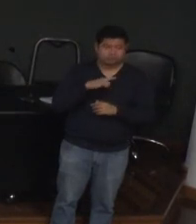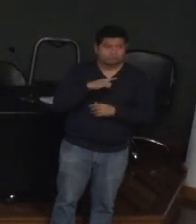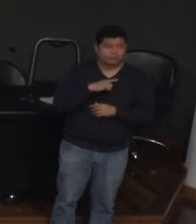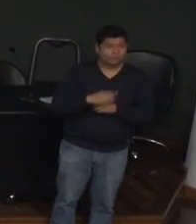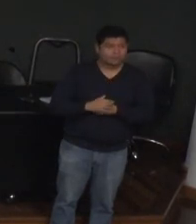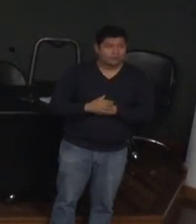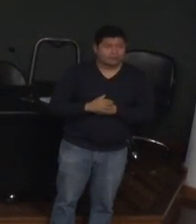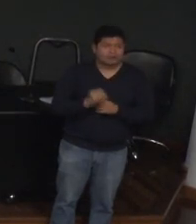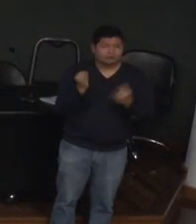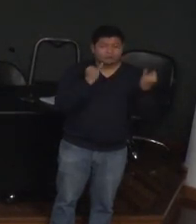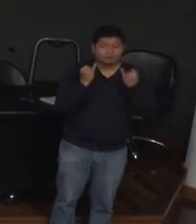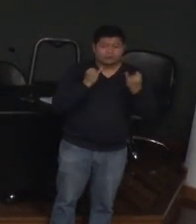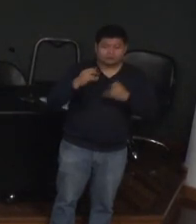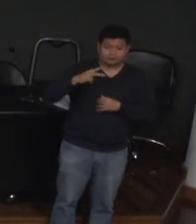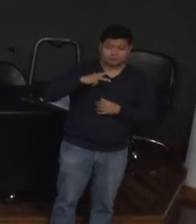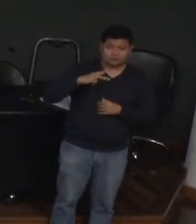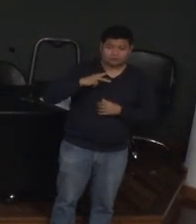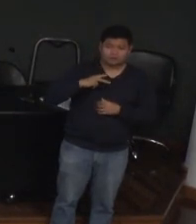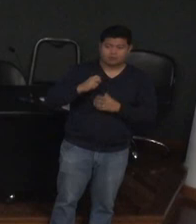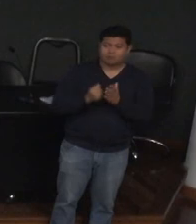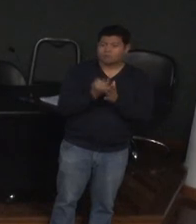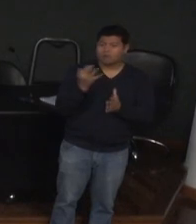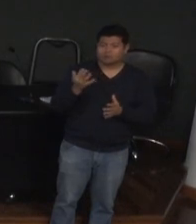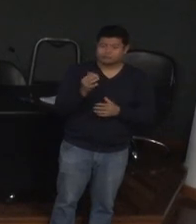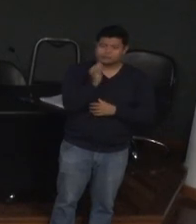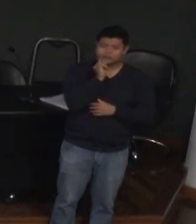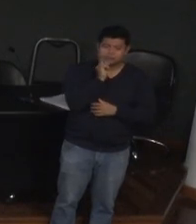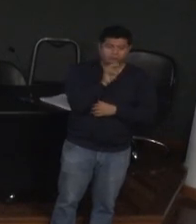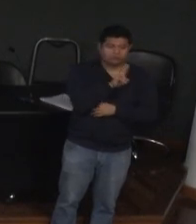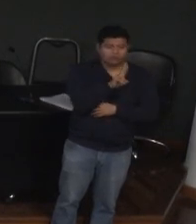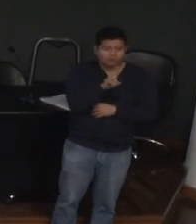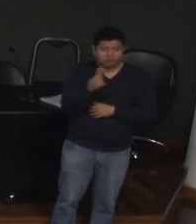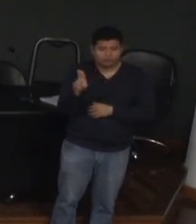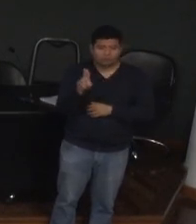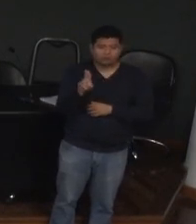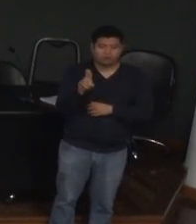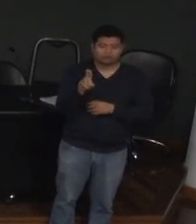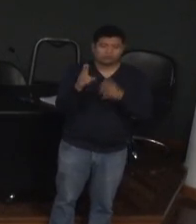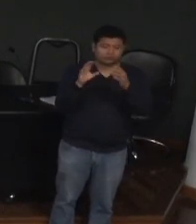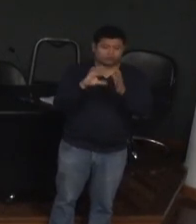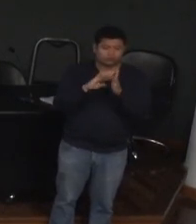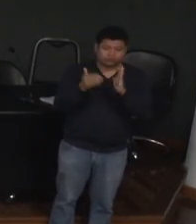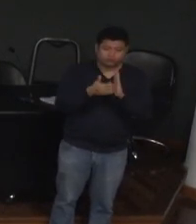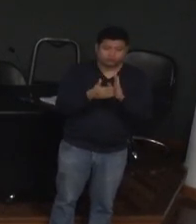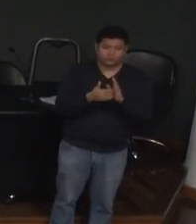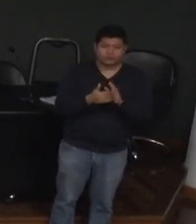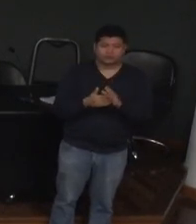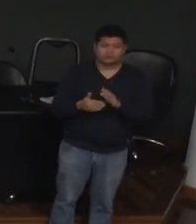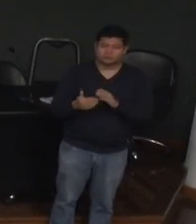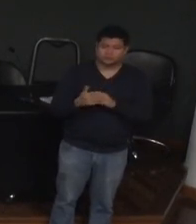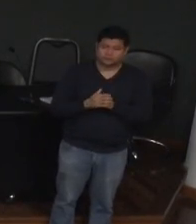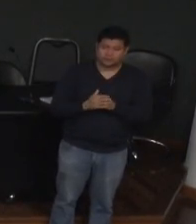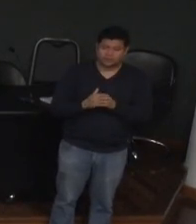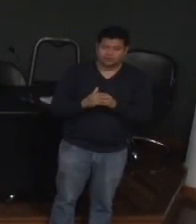Dados pessoais coletados. Quais são os dados? Nome completo, endereço, telefone, e-mail e